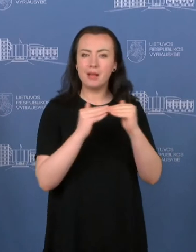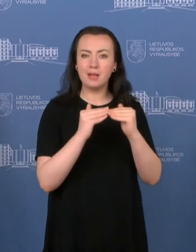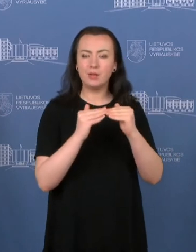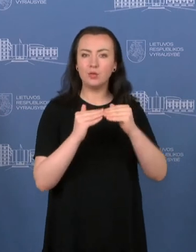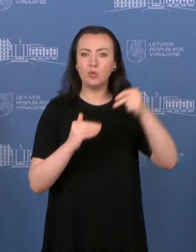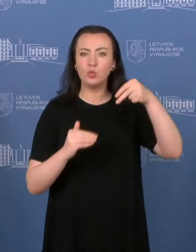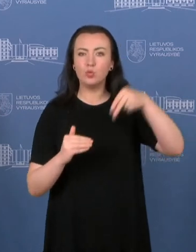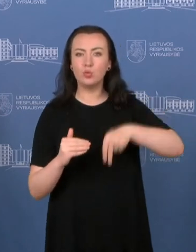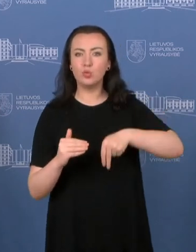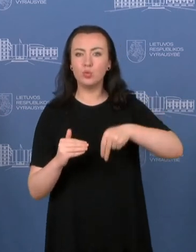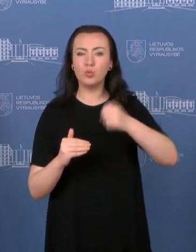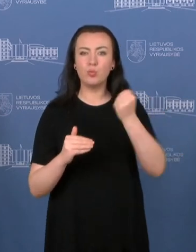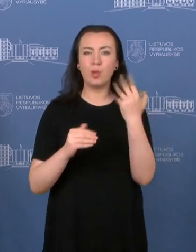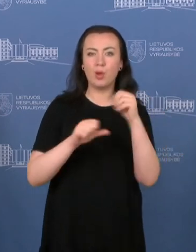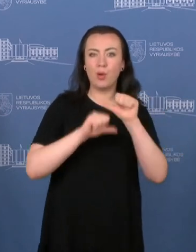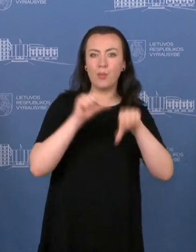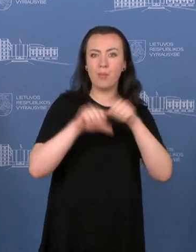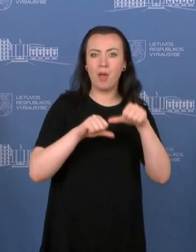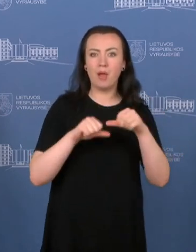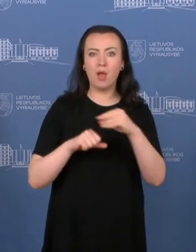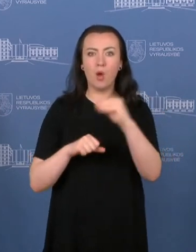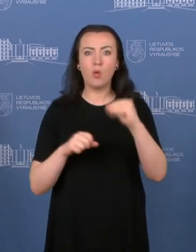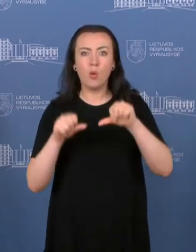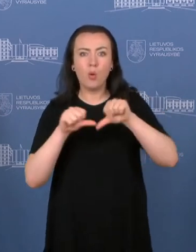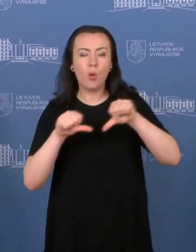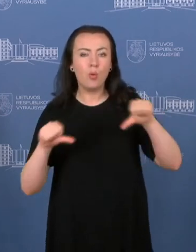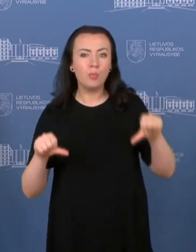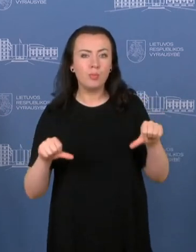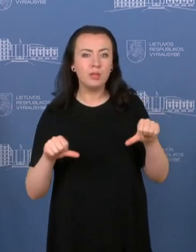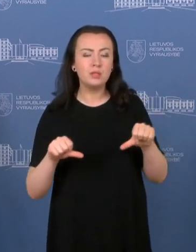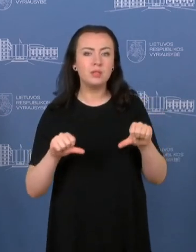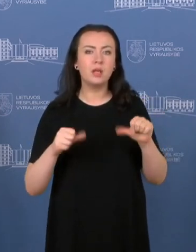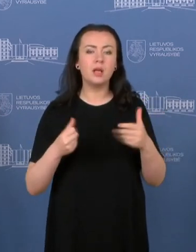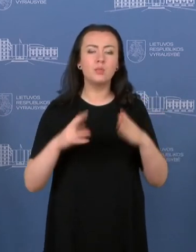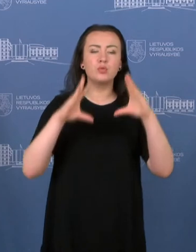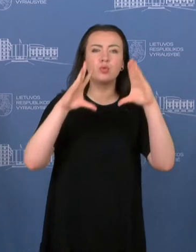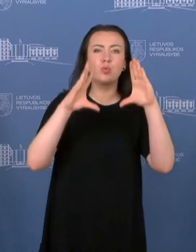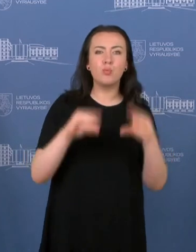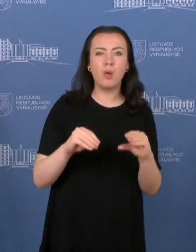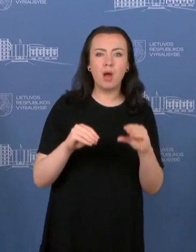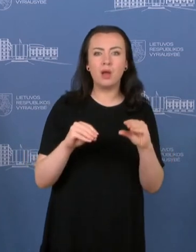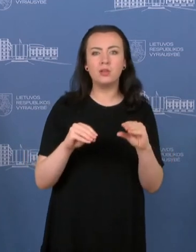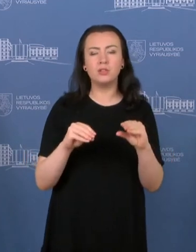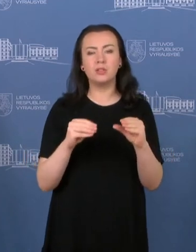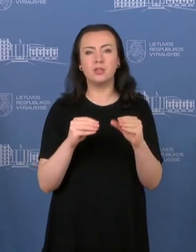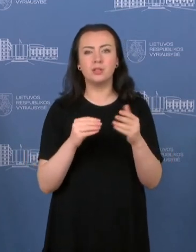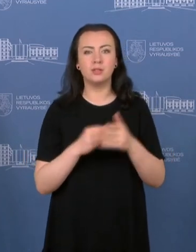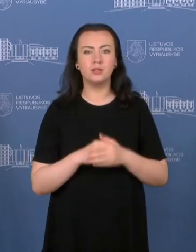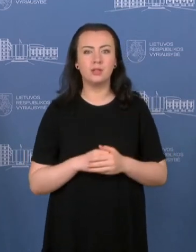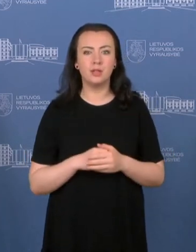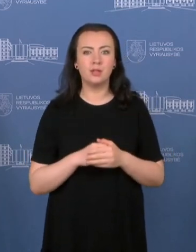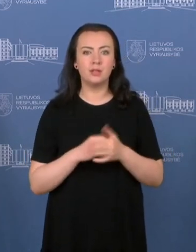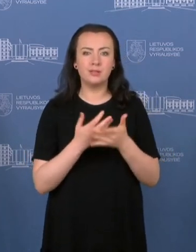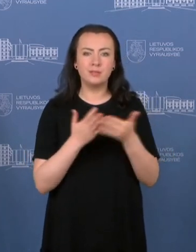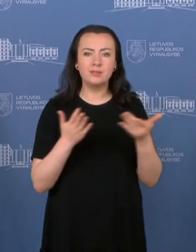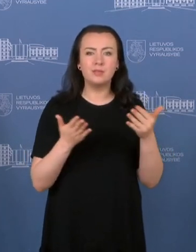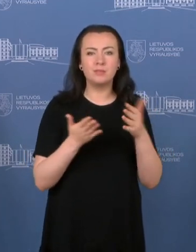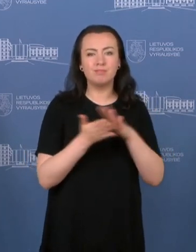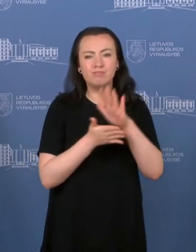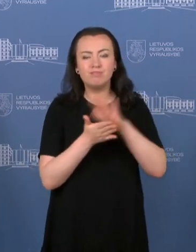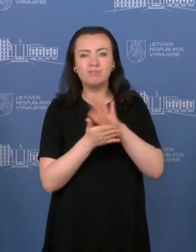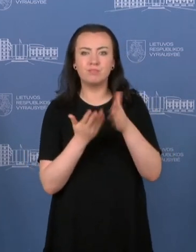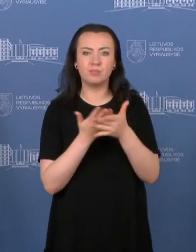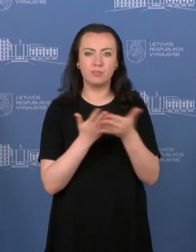2005 metais visos Europos emisijas sumažinti iki minus 55% iki 2030-ųjų ir kiekviena šalis